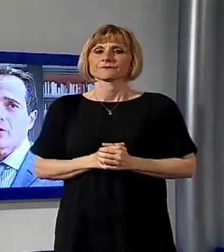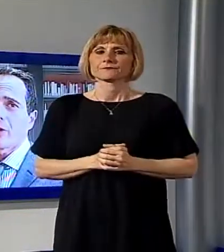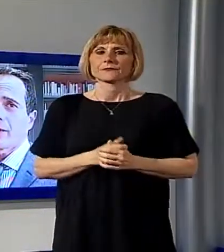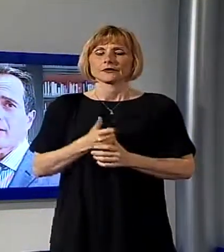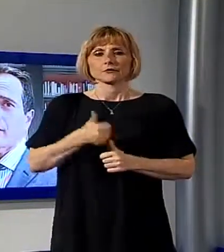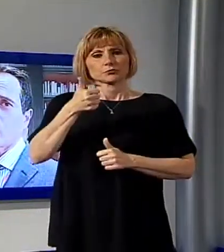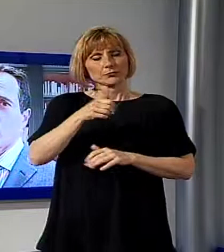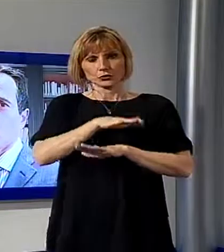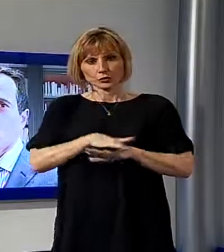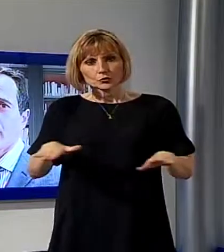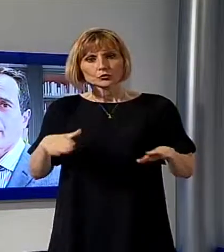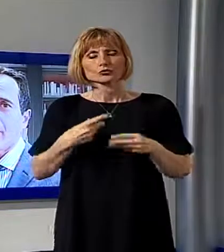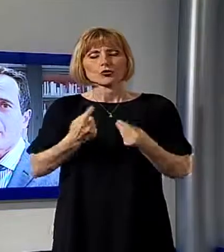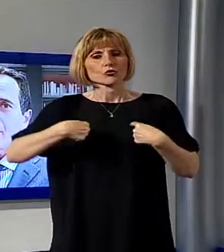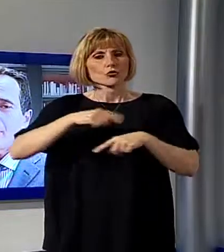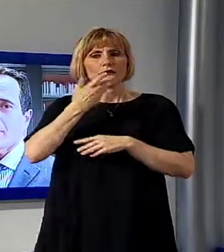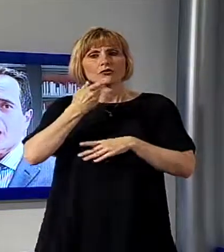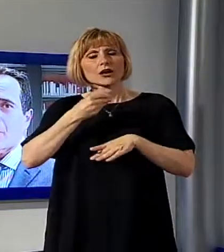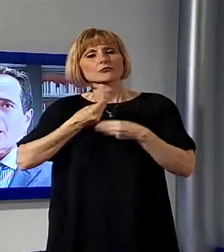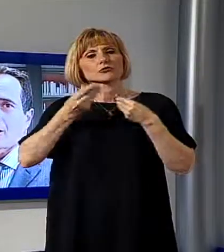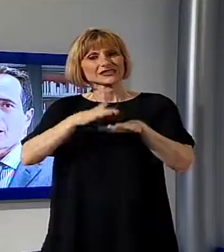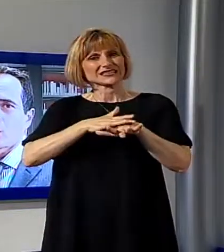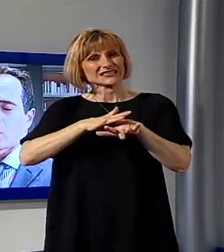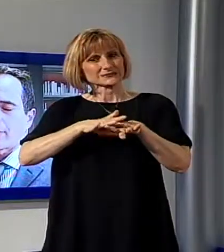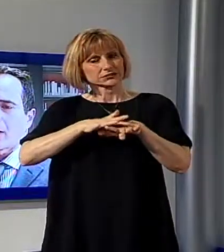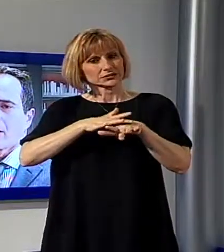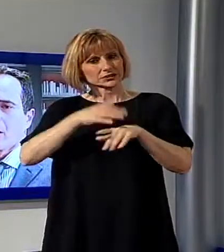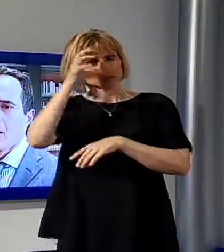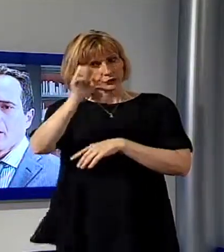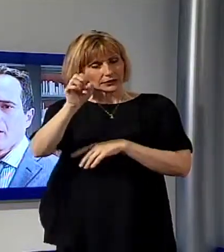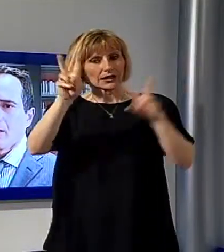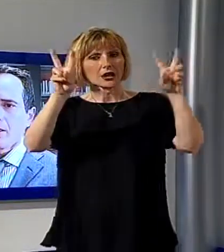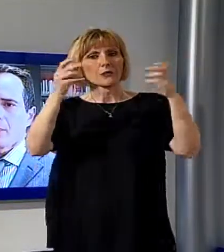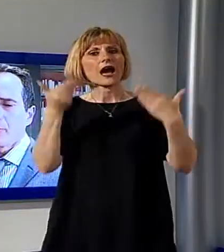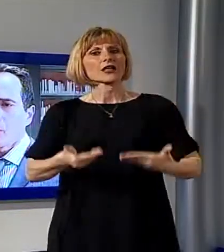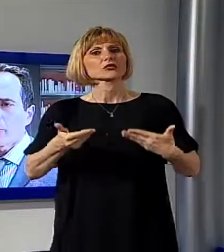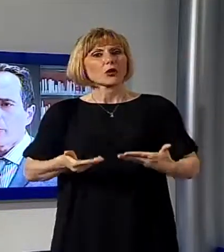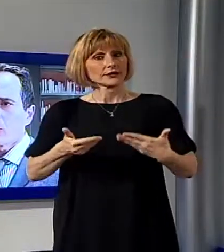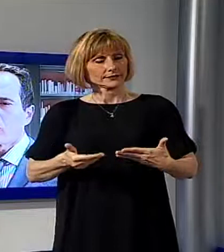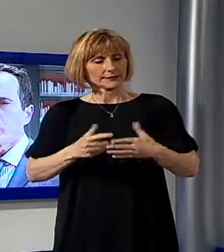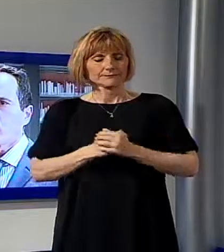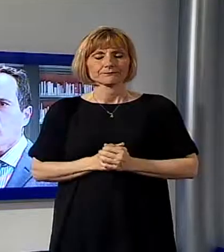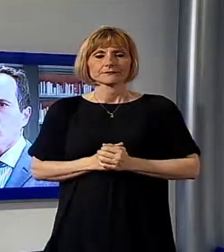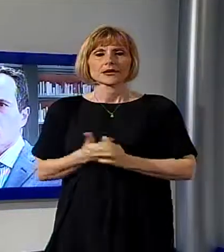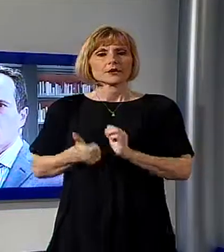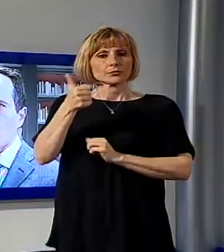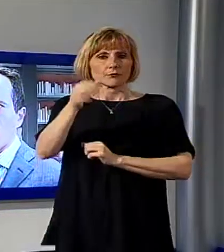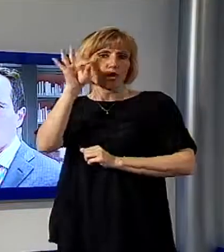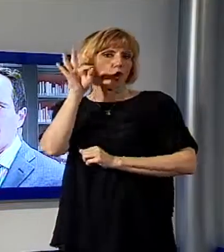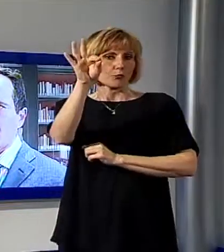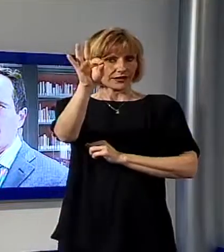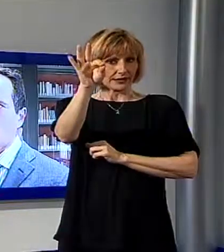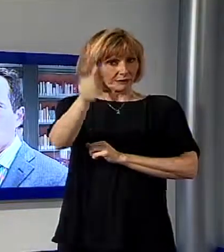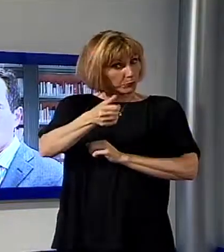i nostri studenti su alcuni temi di estrema attualità. E il primo obiettivo del corso, quando